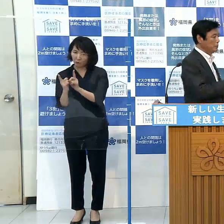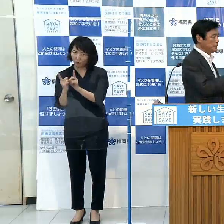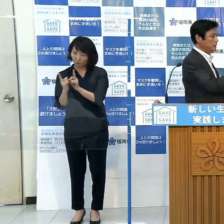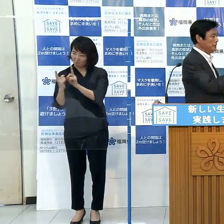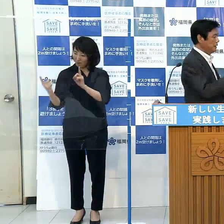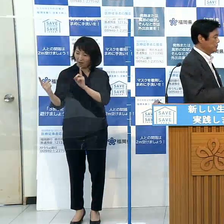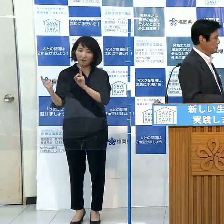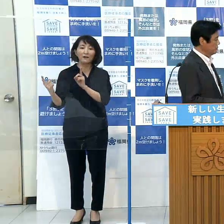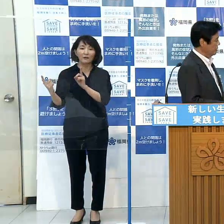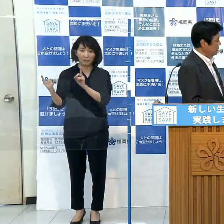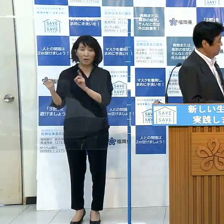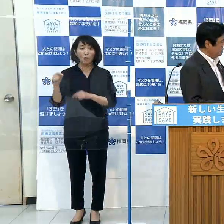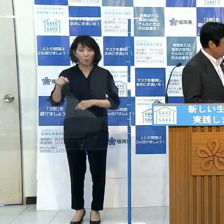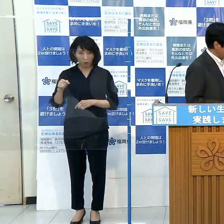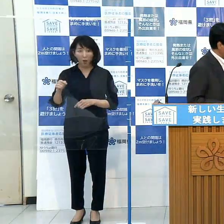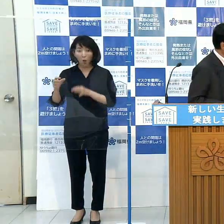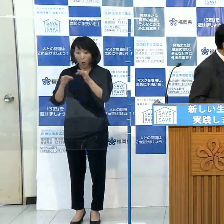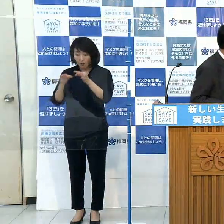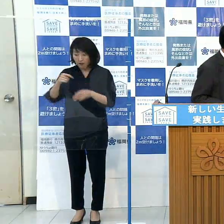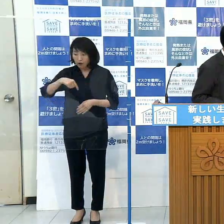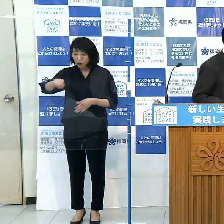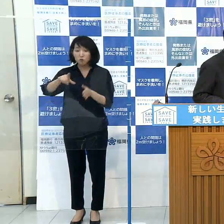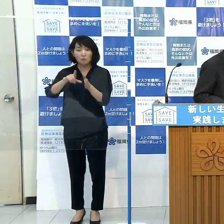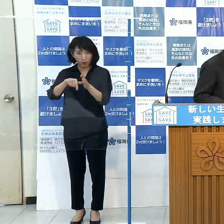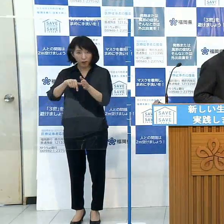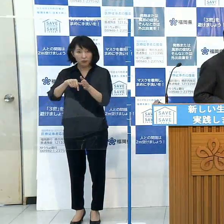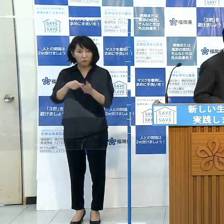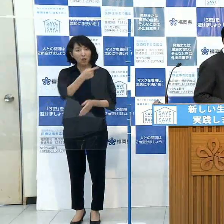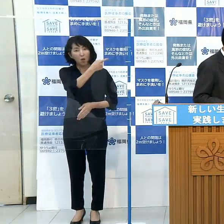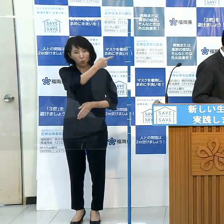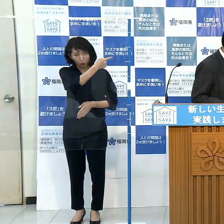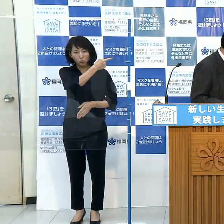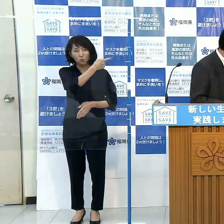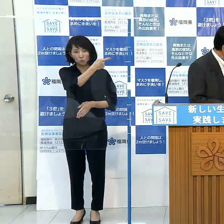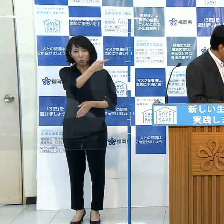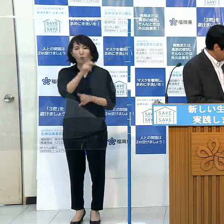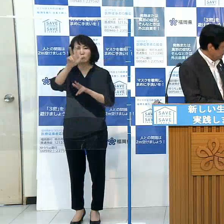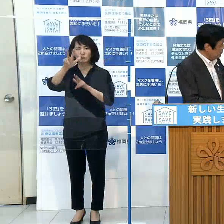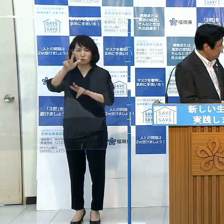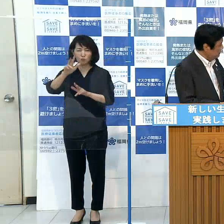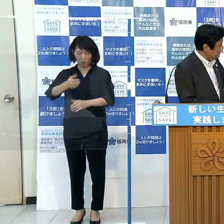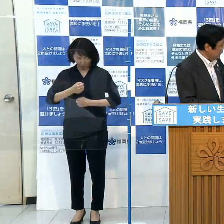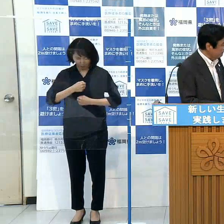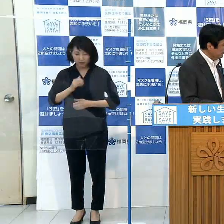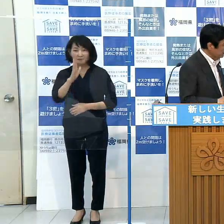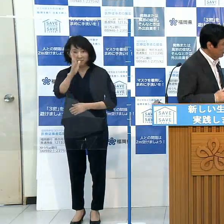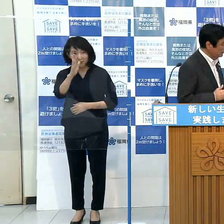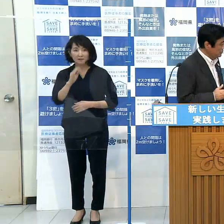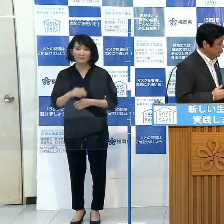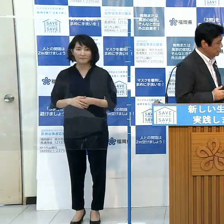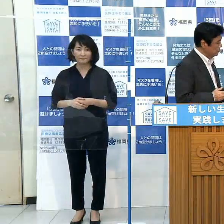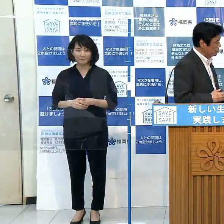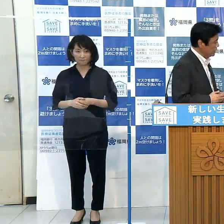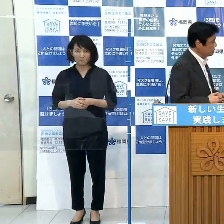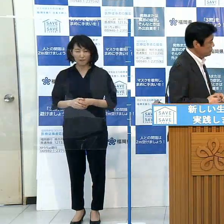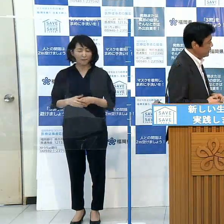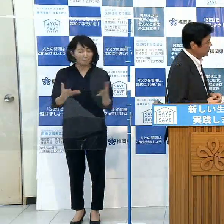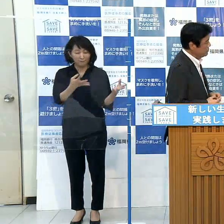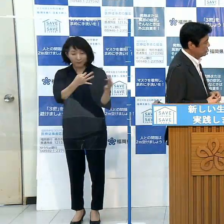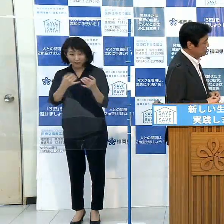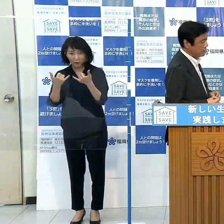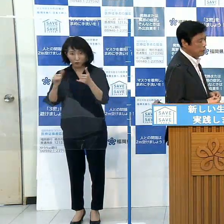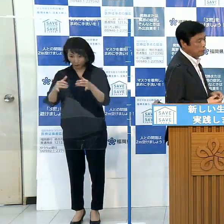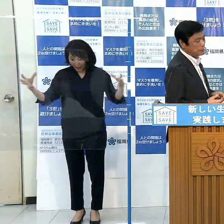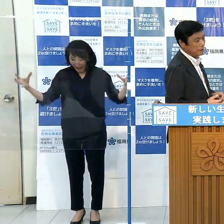あるいはお店に行ったりするときは自らこういうのを守っていただくということであります。それに加えまして大人数の会食